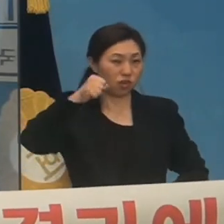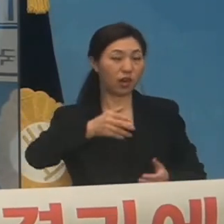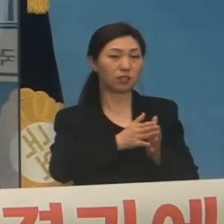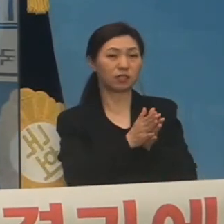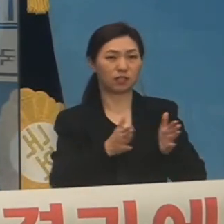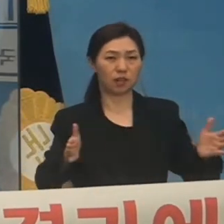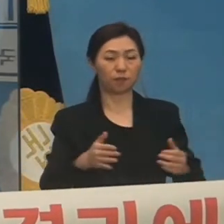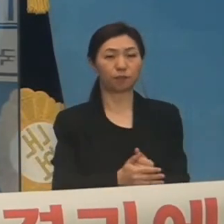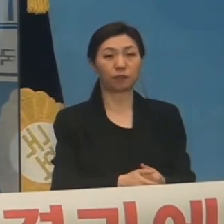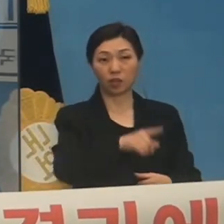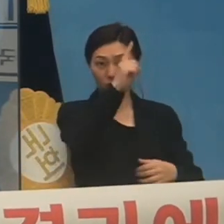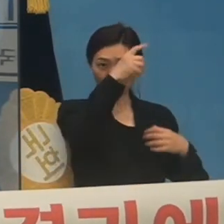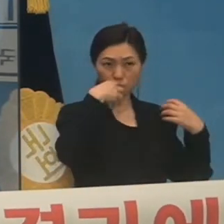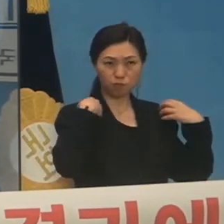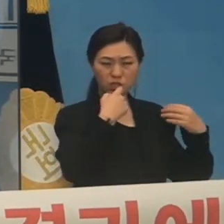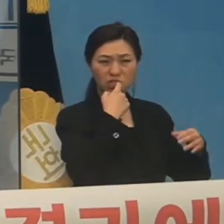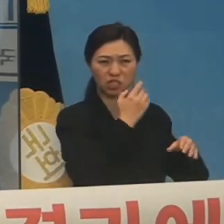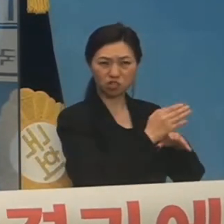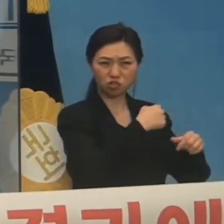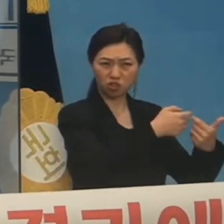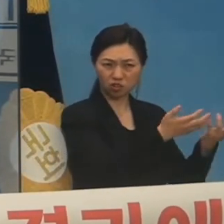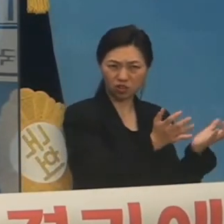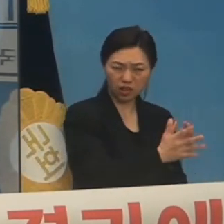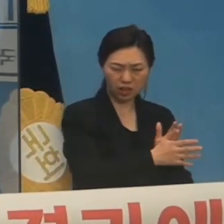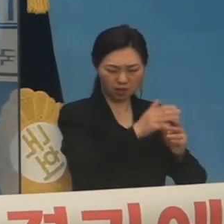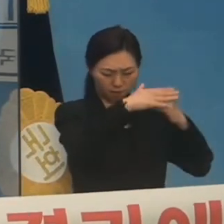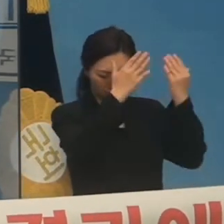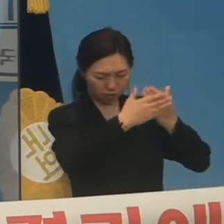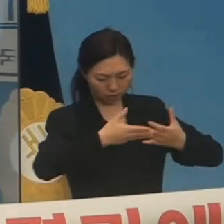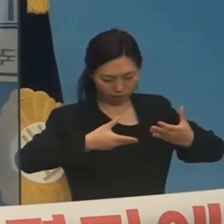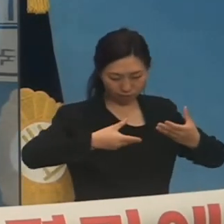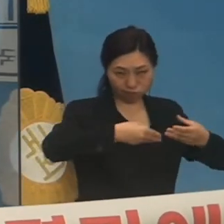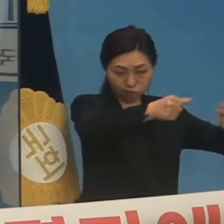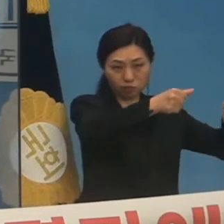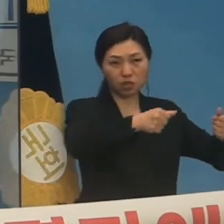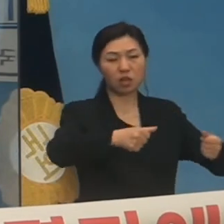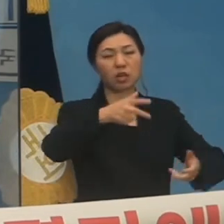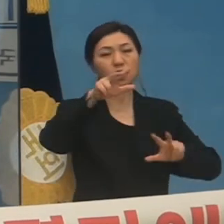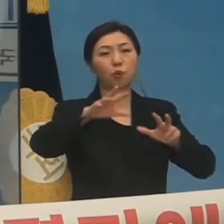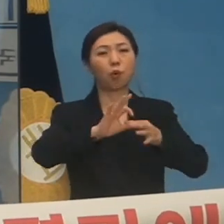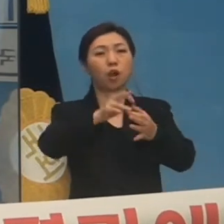정부와 더불어민주당 스스로 개정안 법을 위반하고